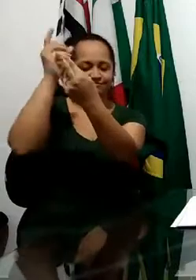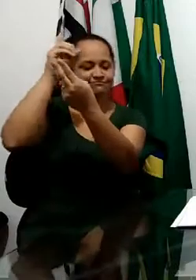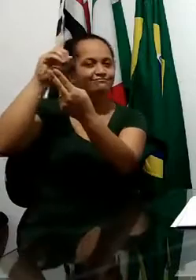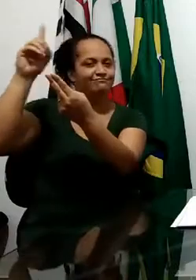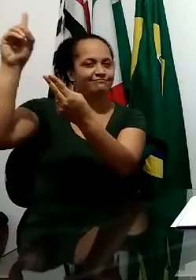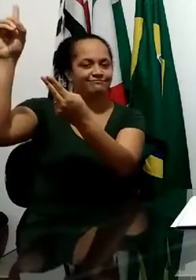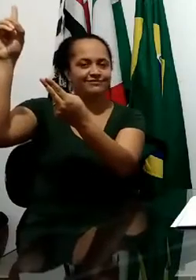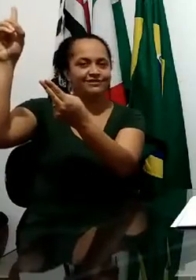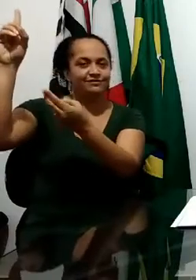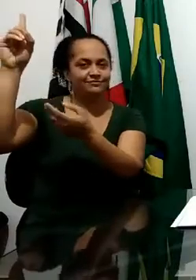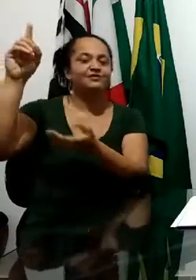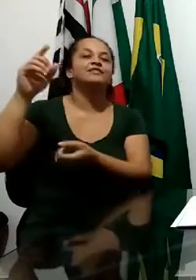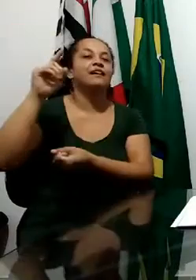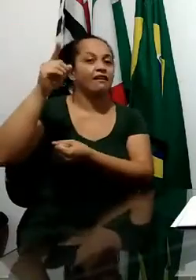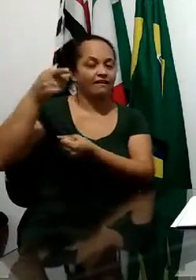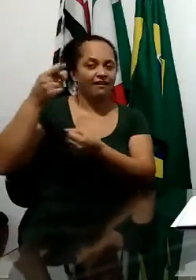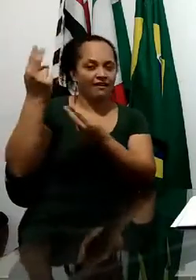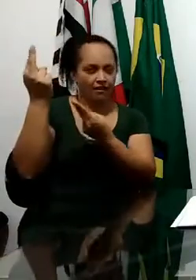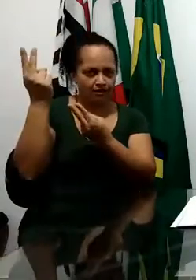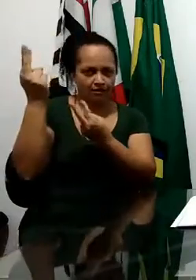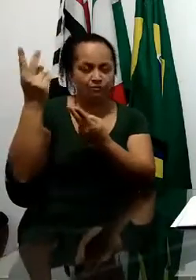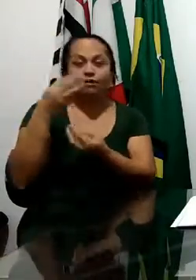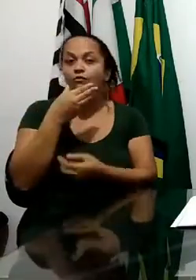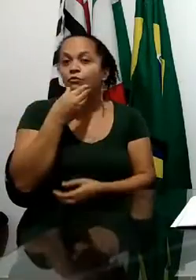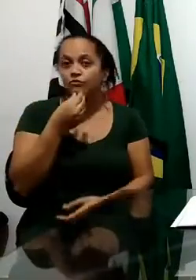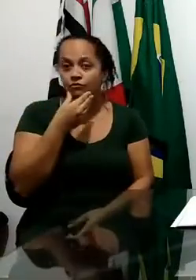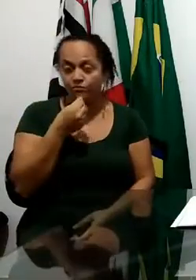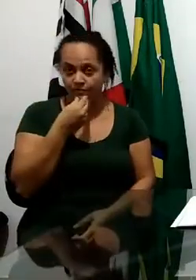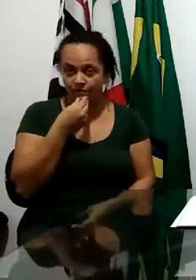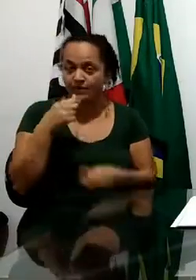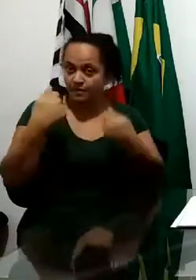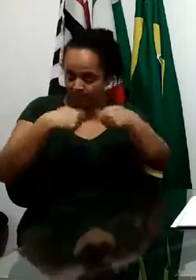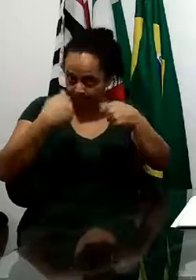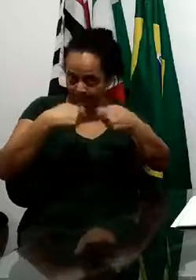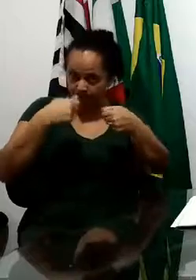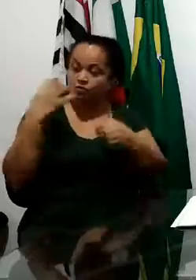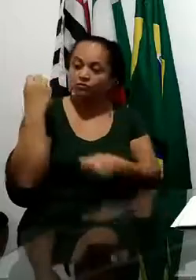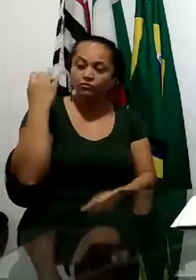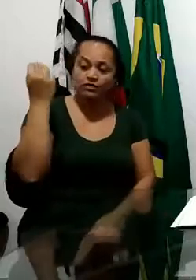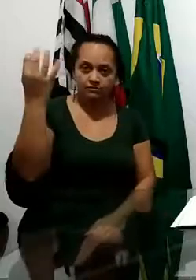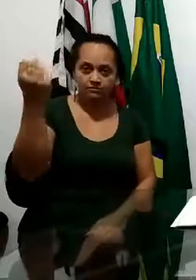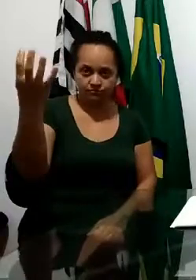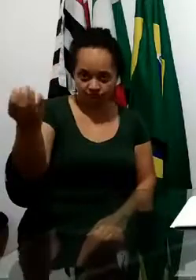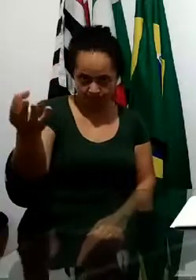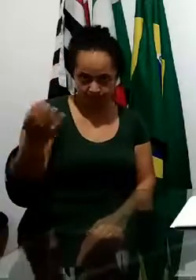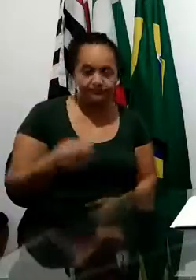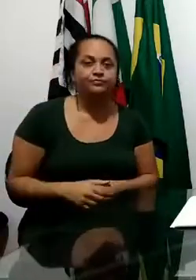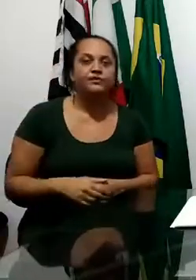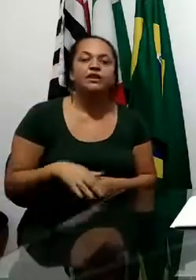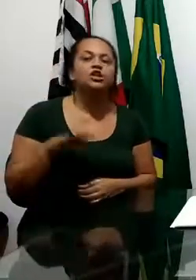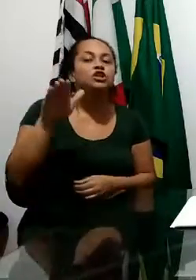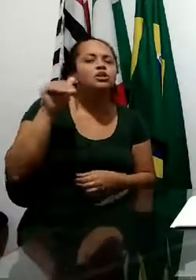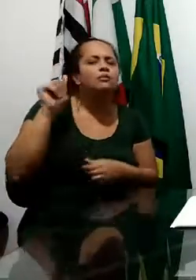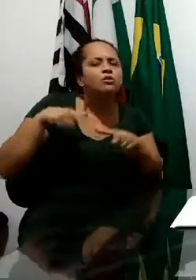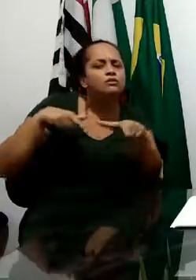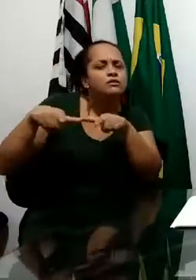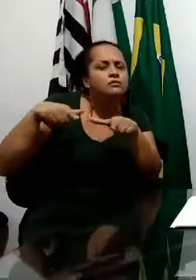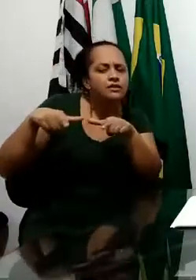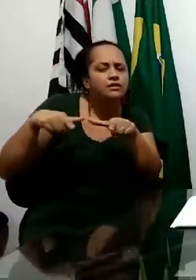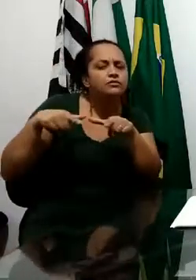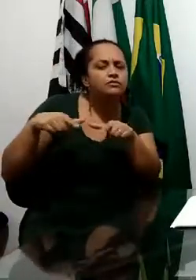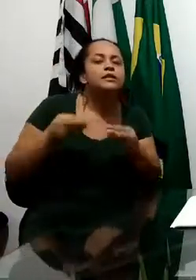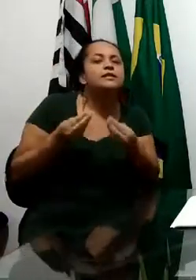como um homem que, ausentando-se do país, chamou os seus servos e lhes